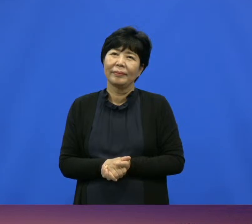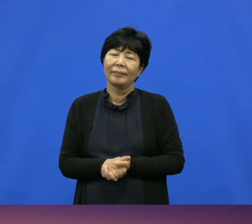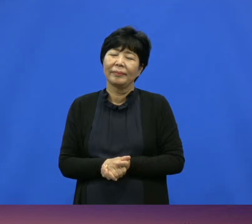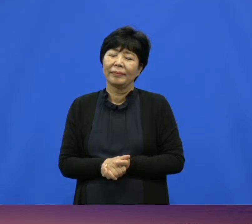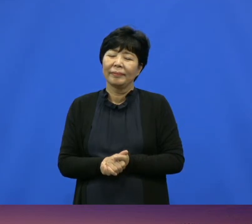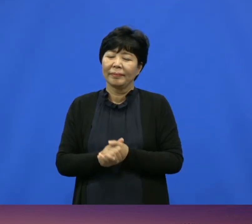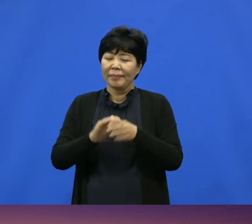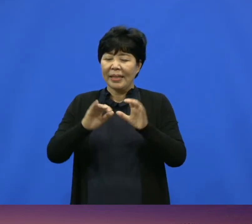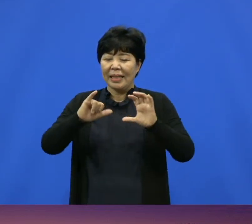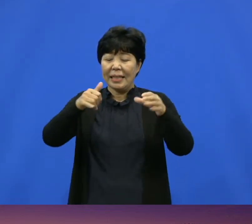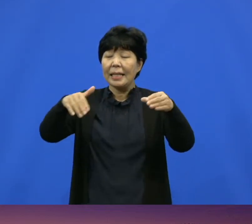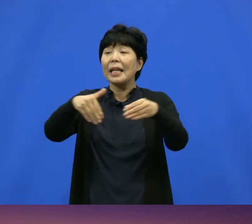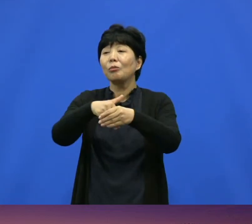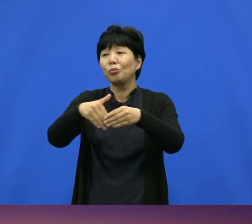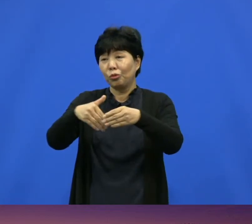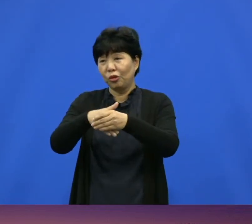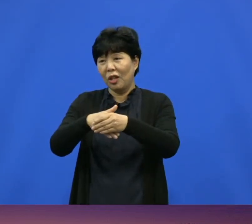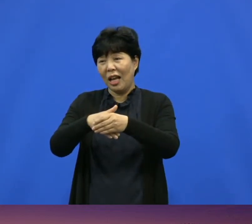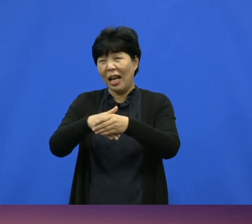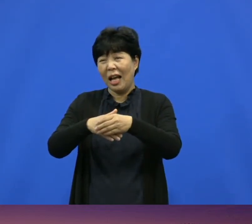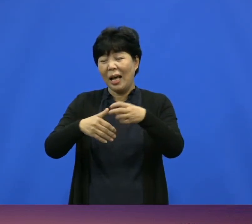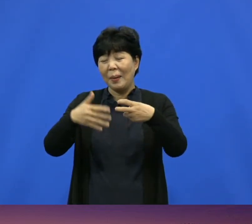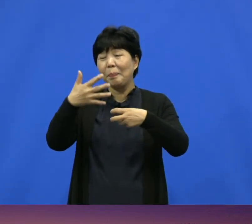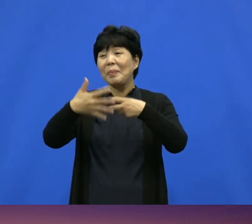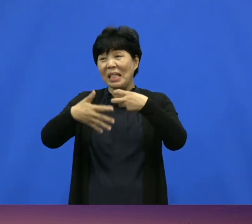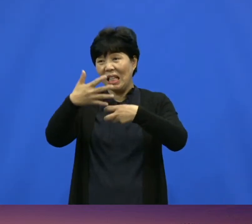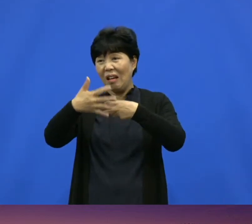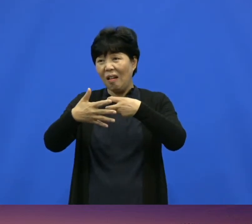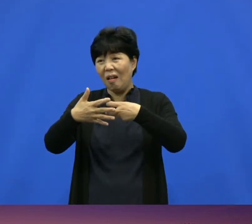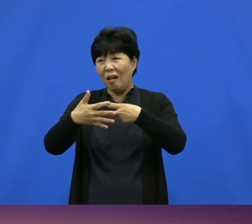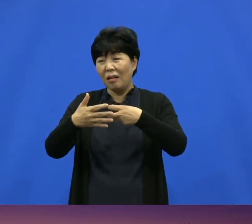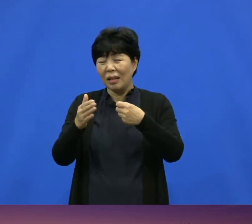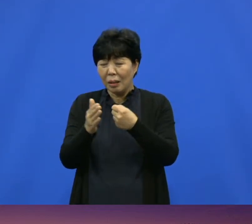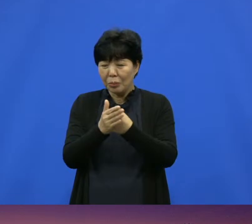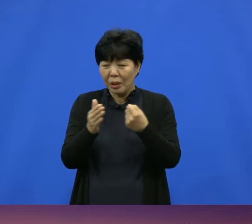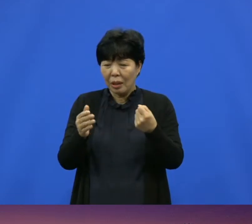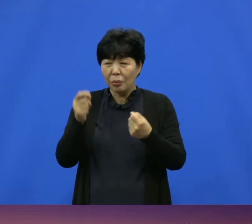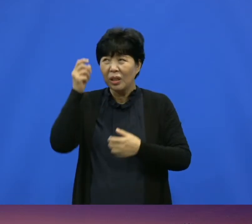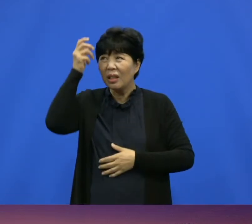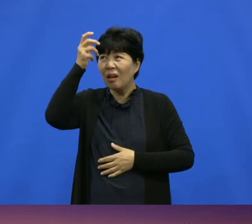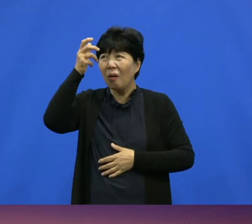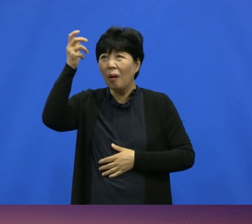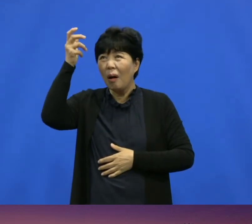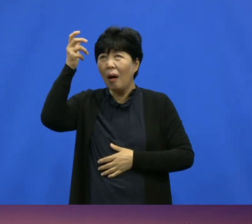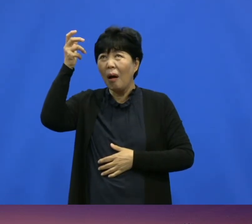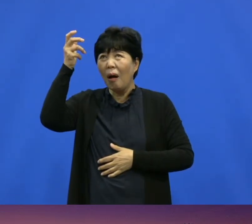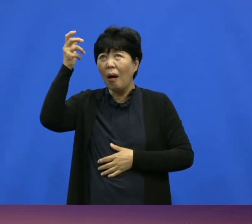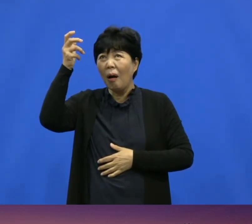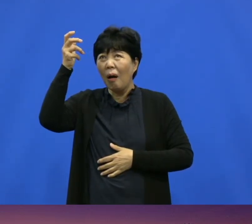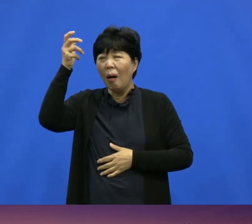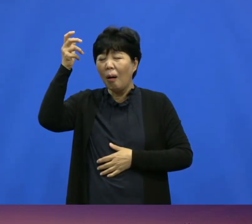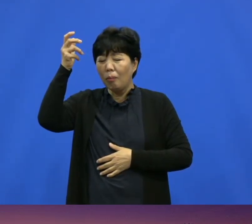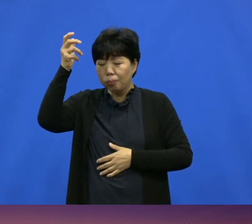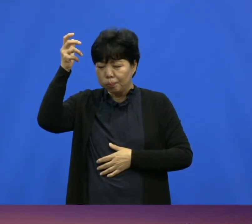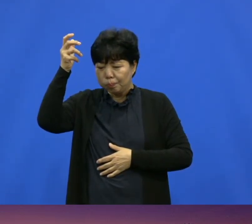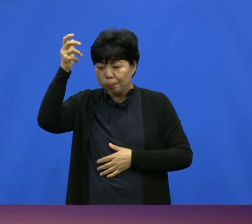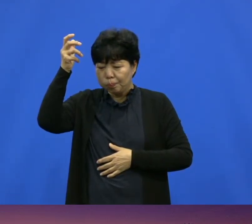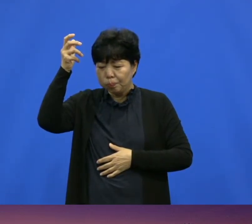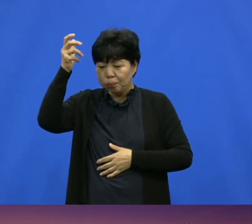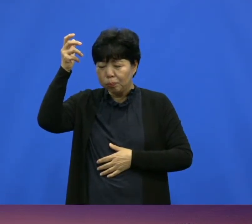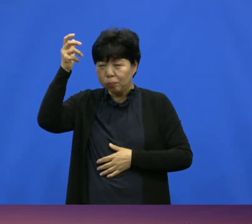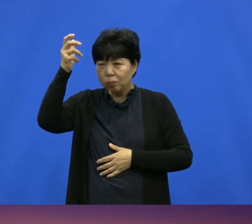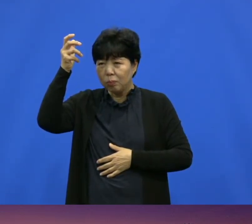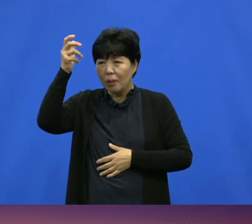여러분 이 세상의 문화와 이런 미디어들이 우리의 영혼을 완전히 빼앗아가 버려요. 네.